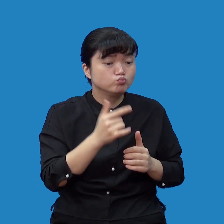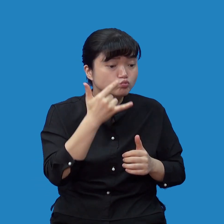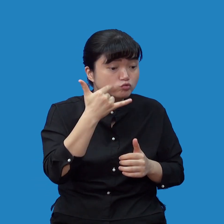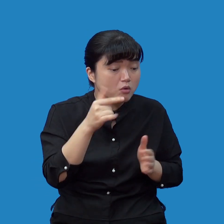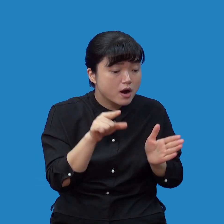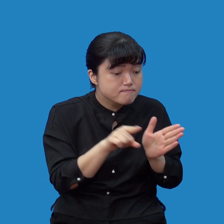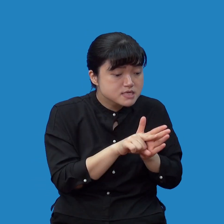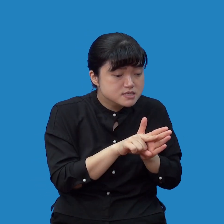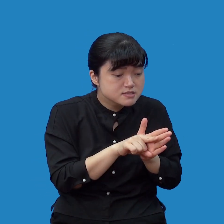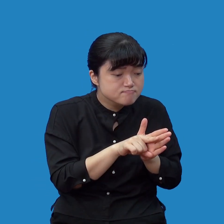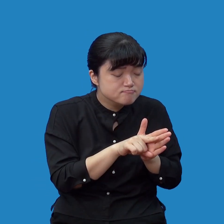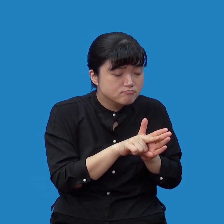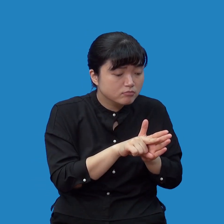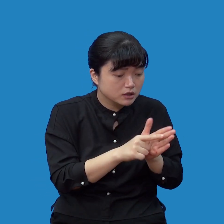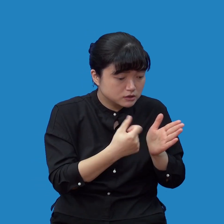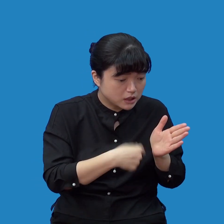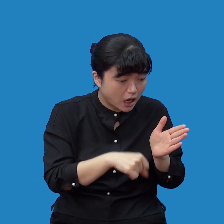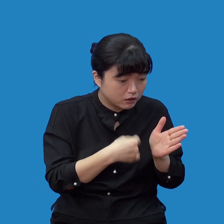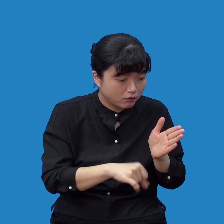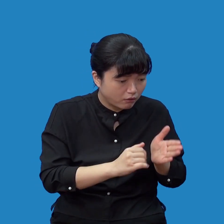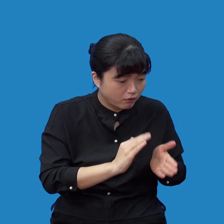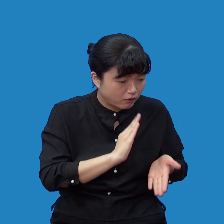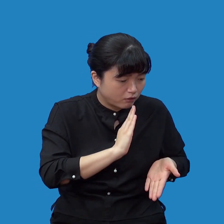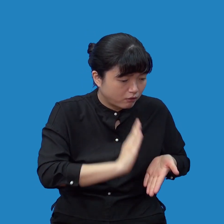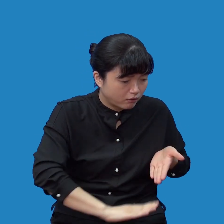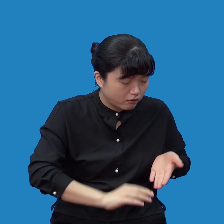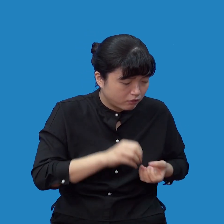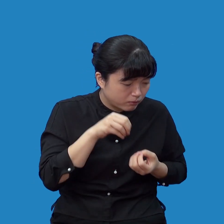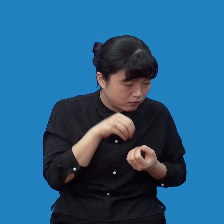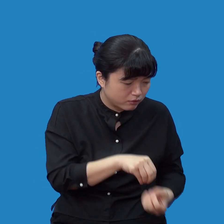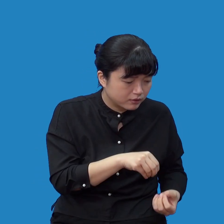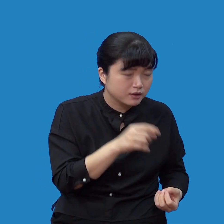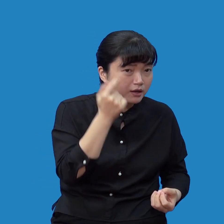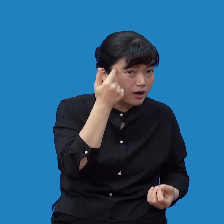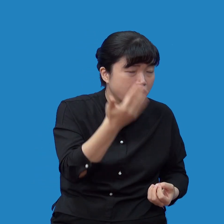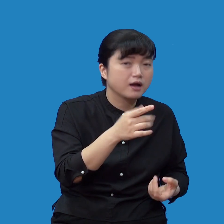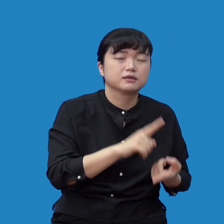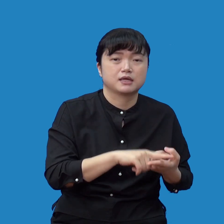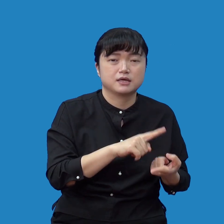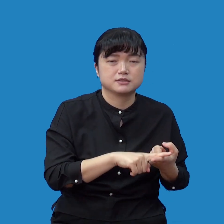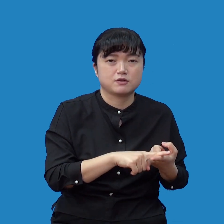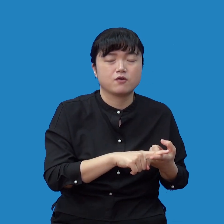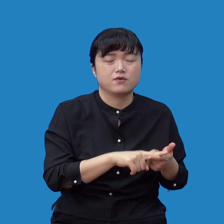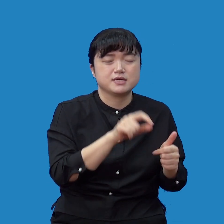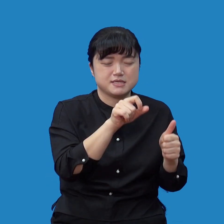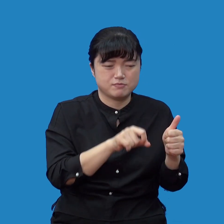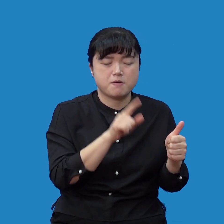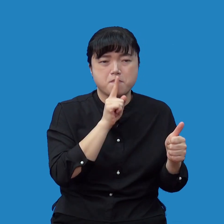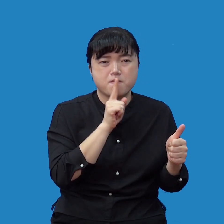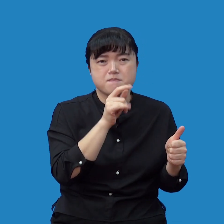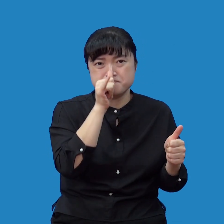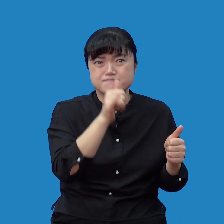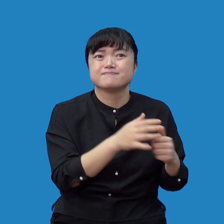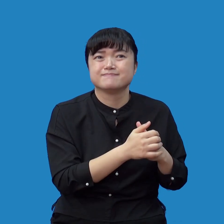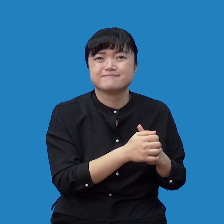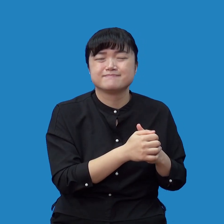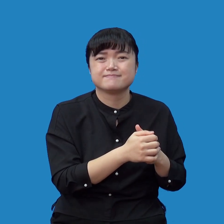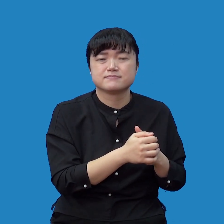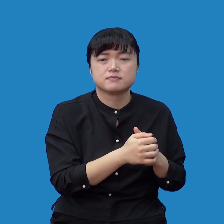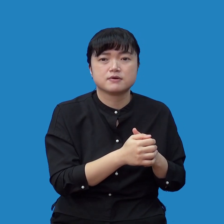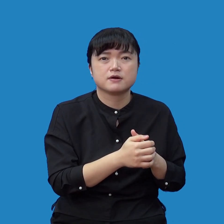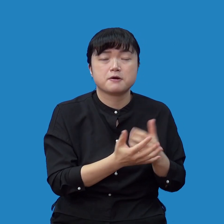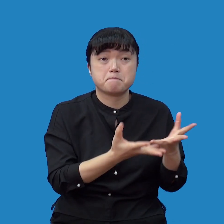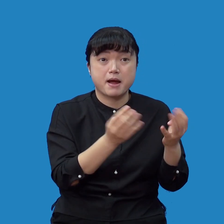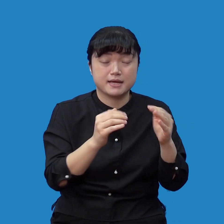믿음이 어떻게 자녀에게로 전승되는가, 그것을 오늘 히브리서 11장에 그대로 이야기하는데요. 오늘날